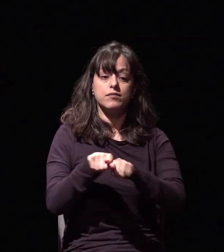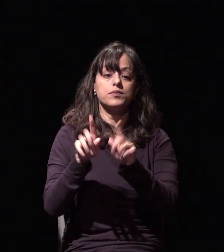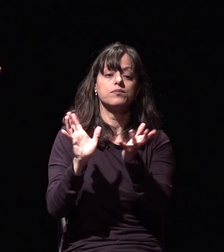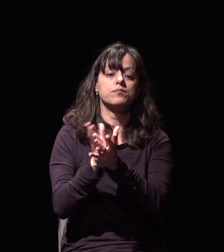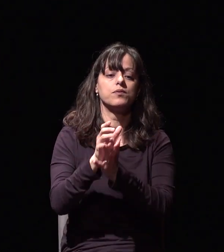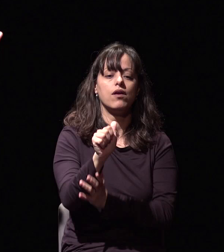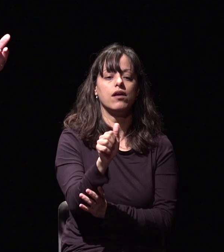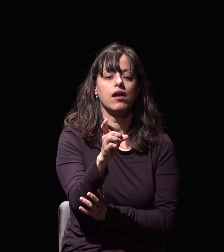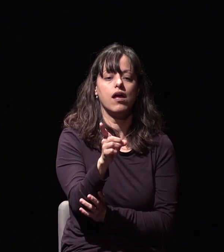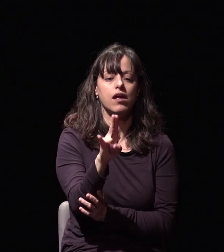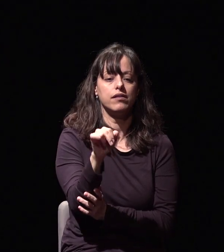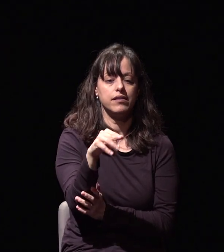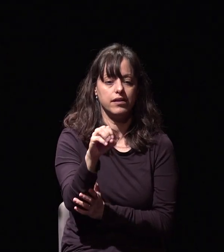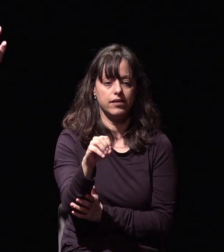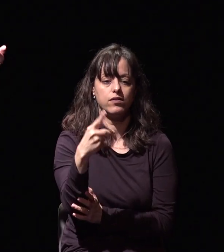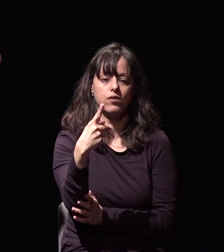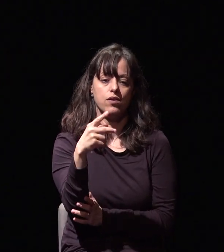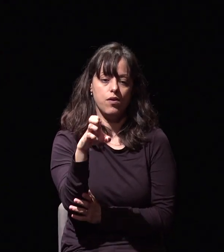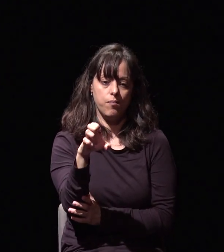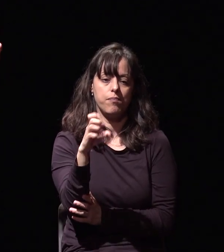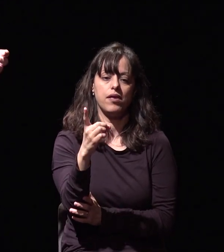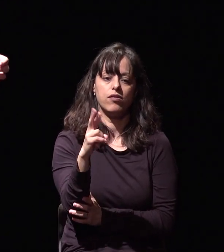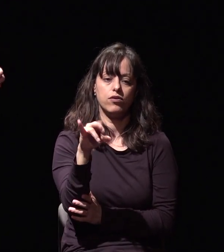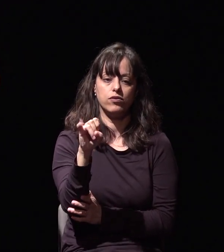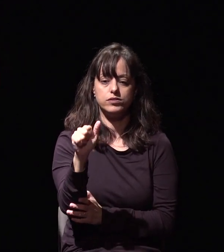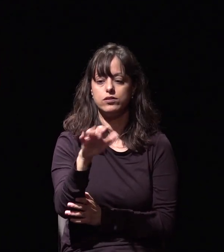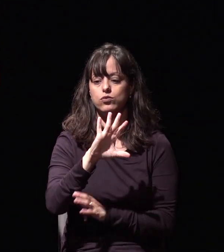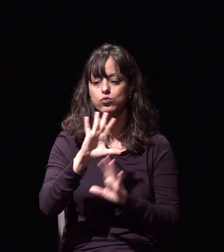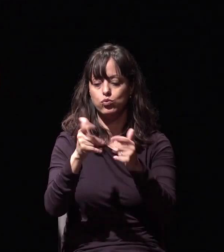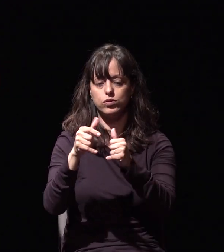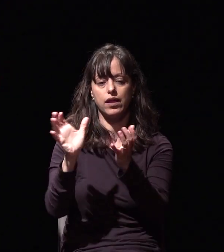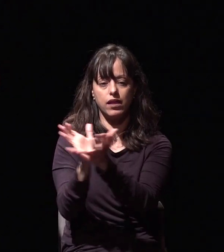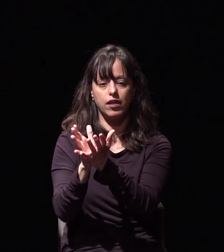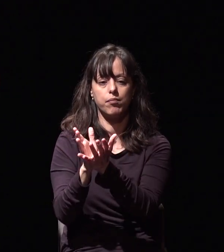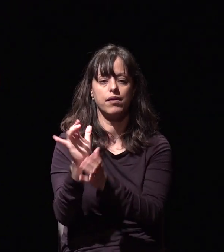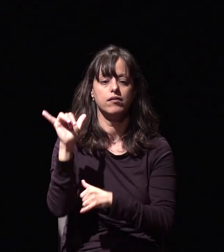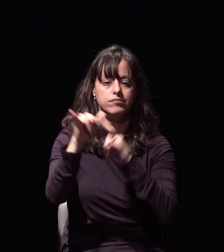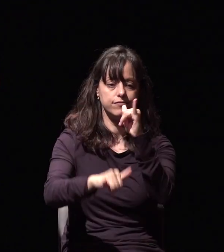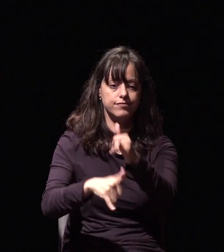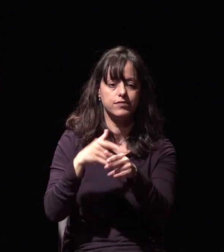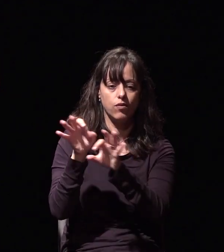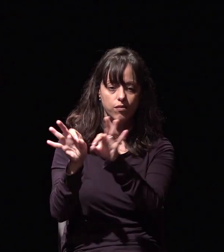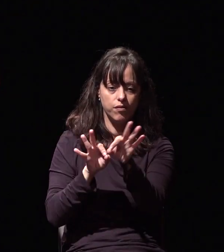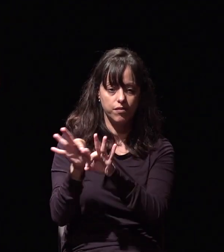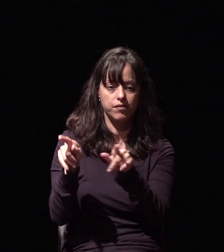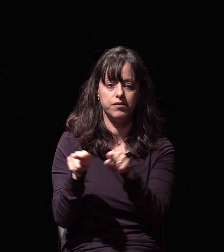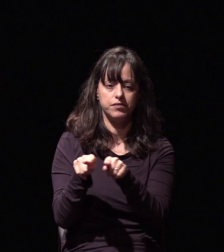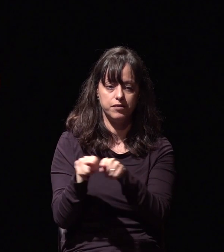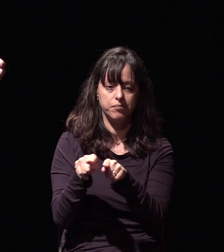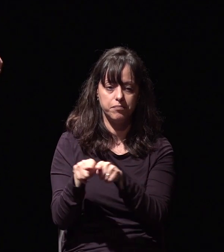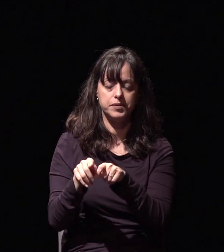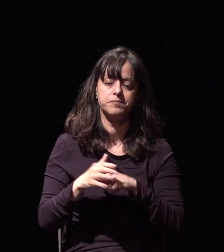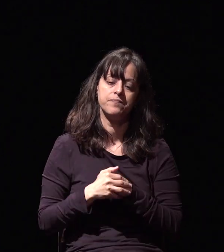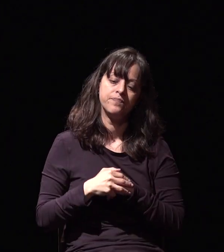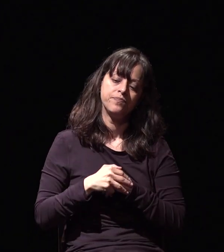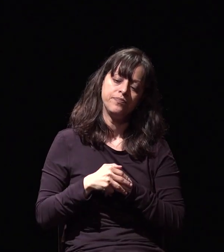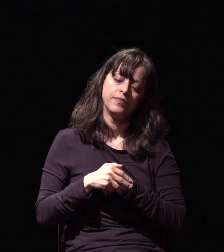que participou, enfim, fazendo o convite, organizando passagem, etc. e tal. É uma epopeia. Obrigado. Essa setinha? Ok.